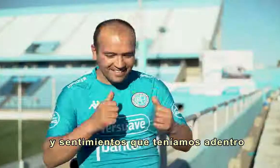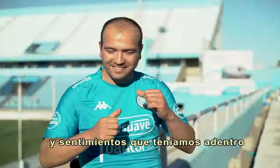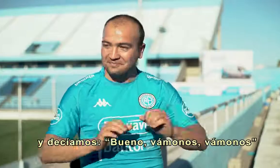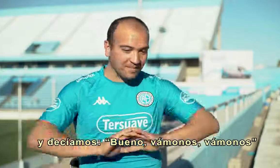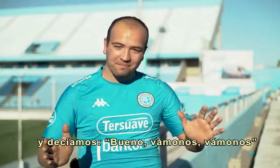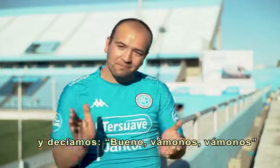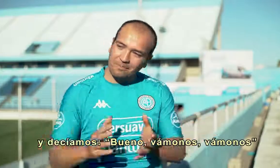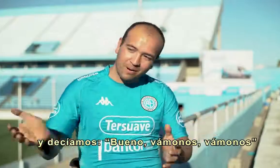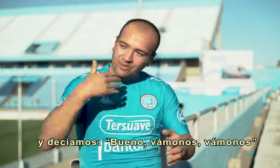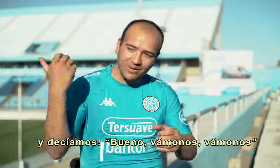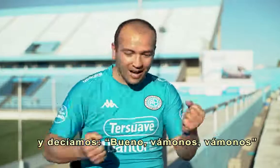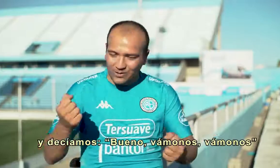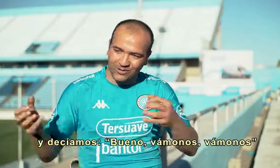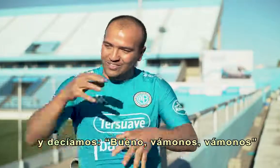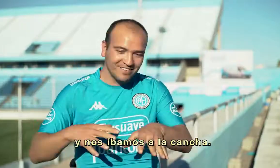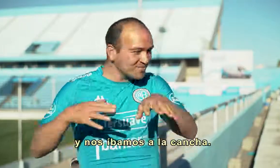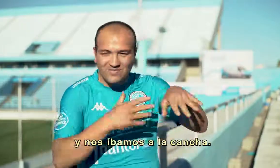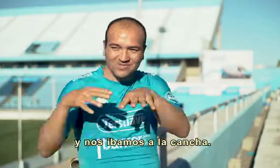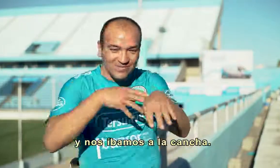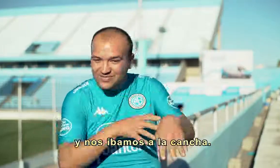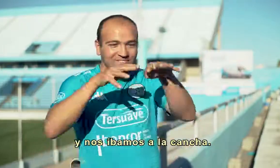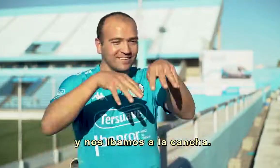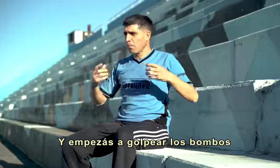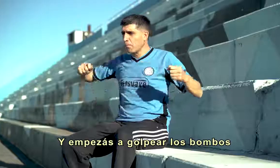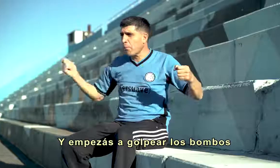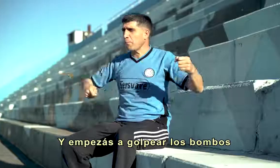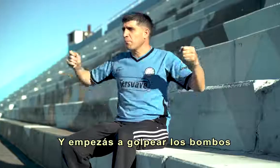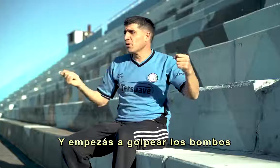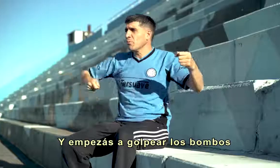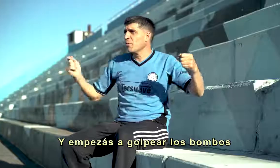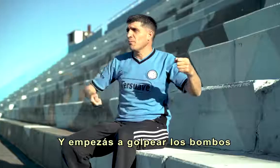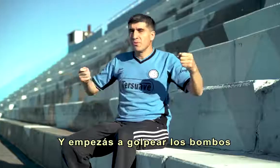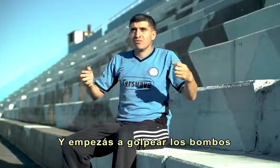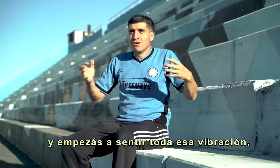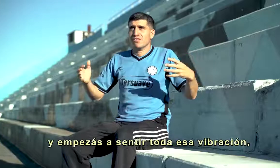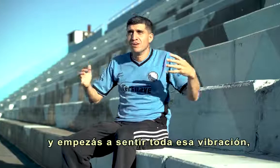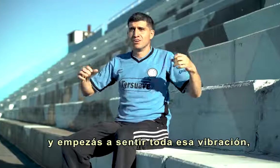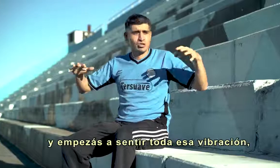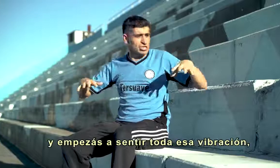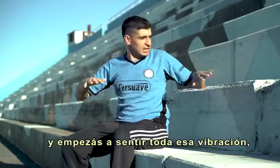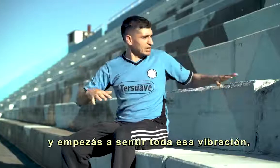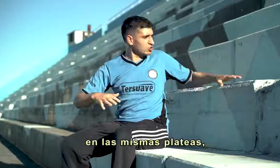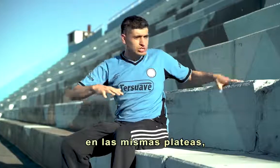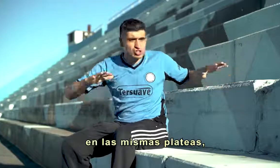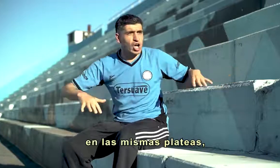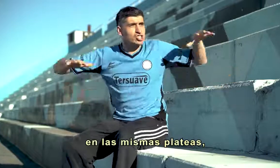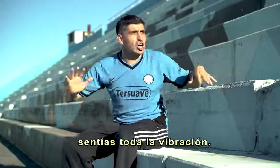que teníamos adentro. Y decía: bueno, vámonos, vámonos, nos íbamos a la cancha. Y empezás a golpear los bombos y empezás a sentir toda esa vibración. En las mismas